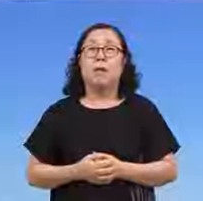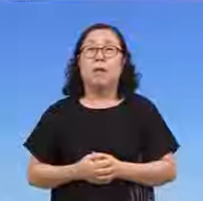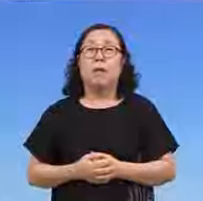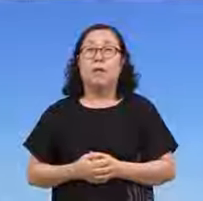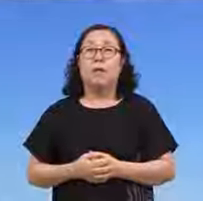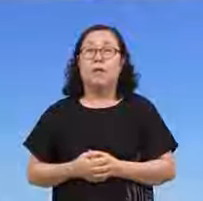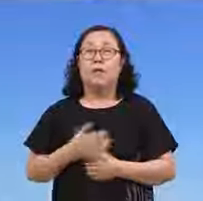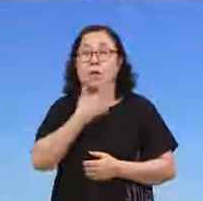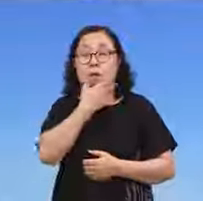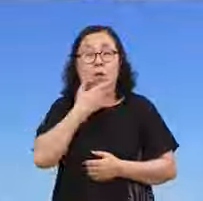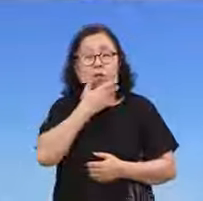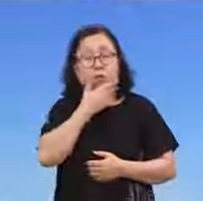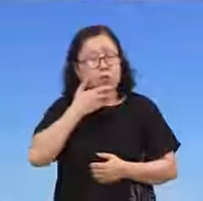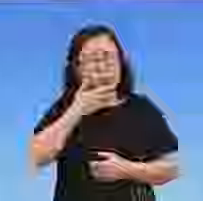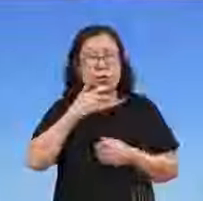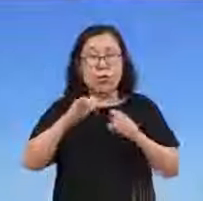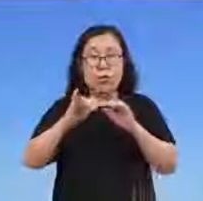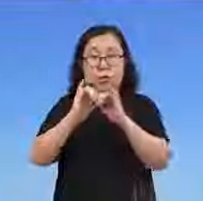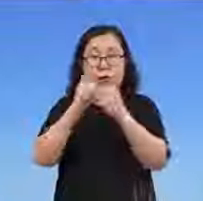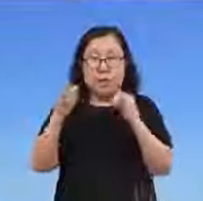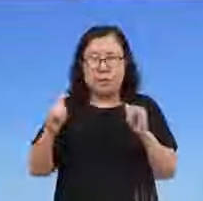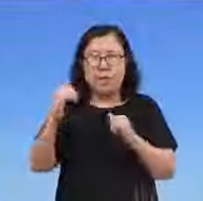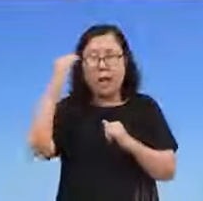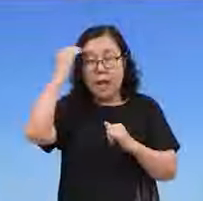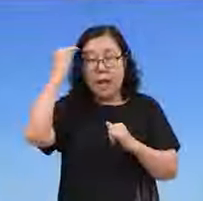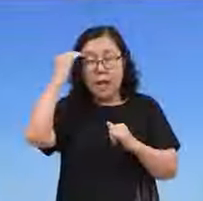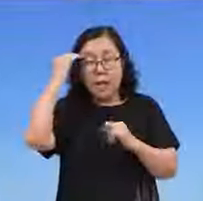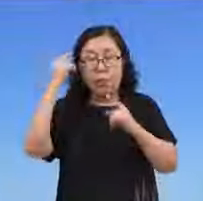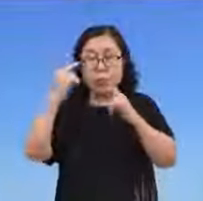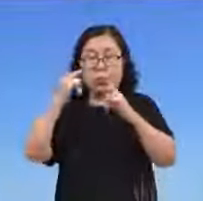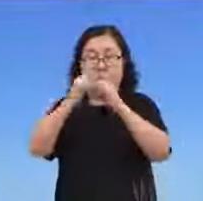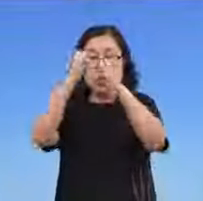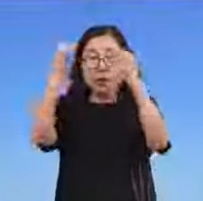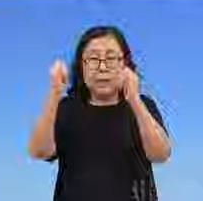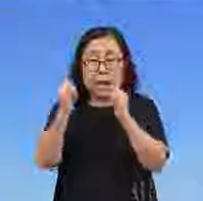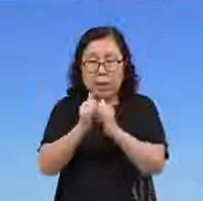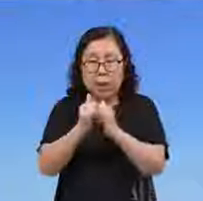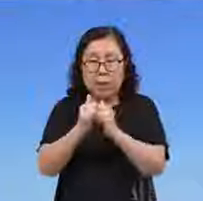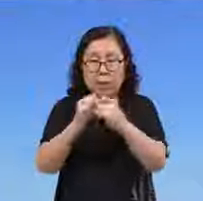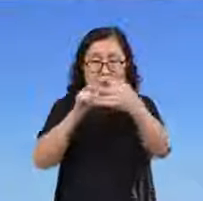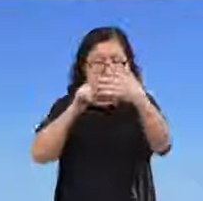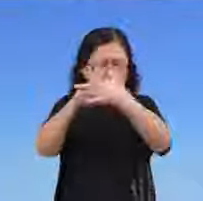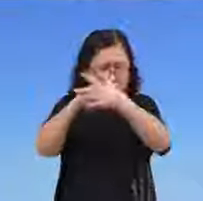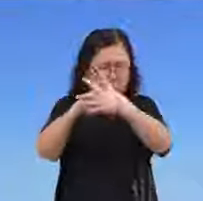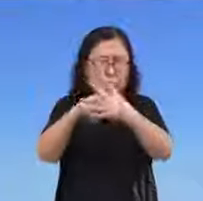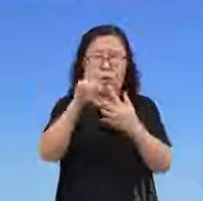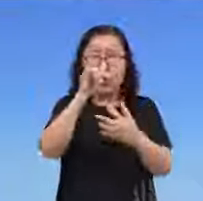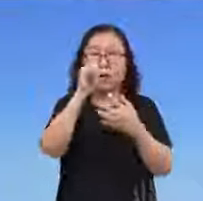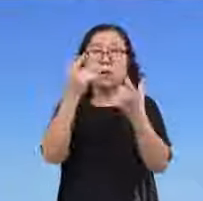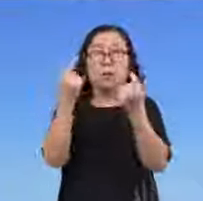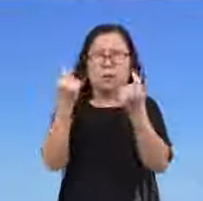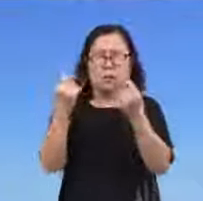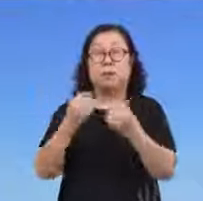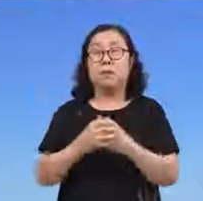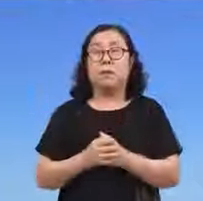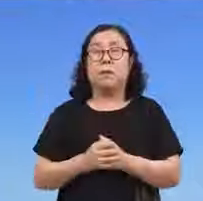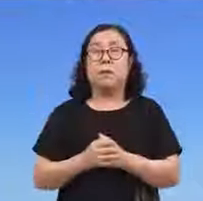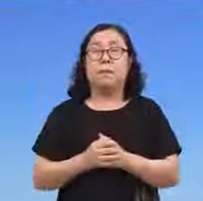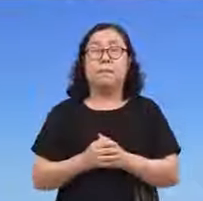돌아가셨는데, 영국 분인데 오늘 이 한국 사회를 들여다보고 한국 교회를 들여다보고 계시는 것